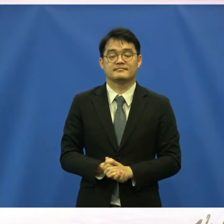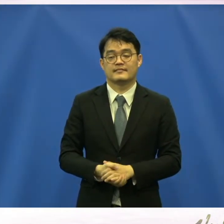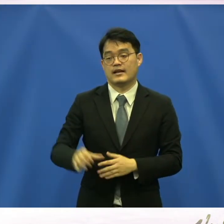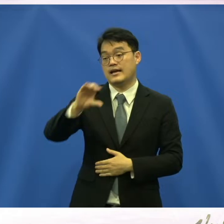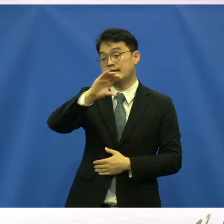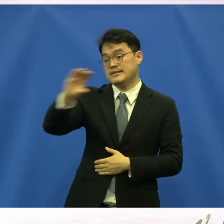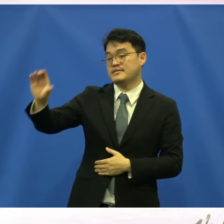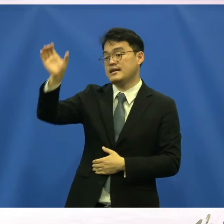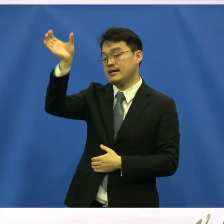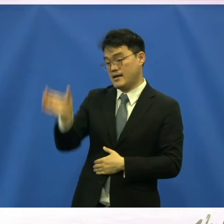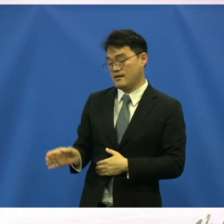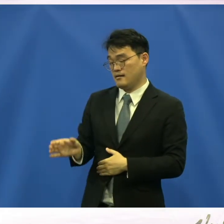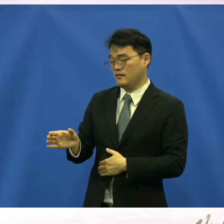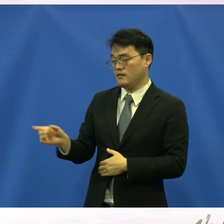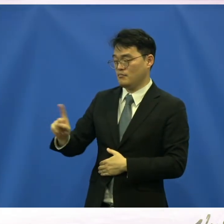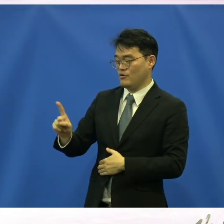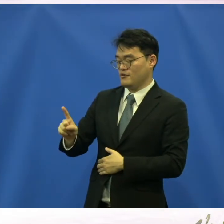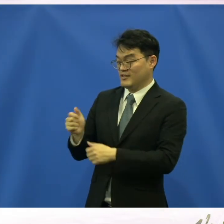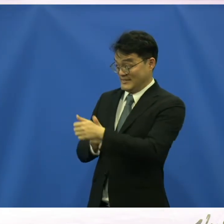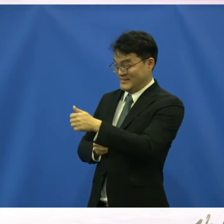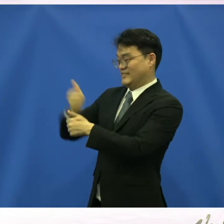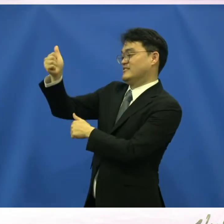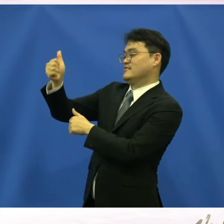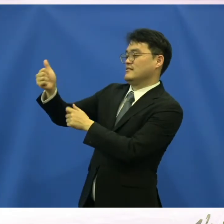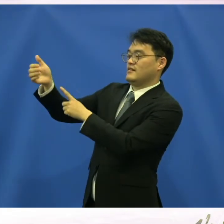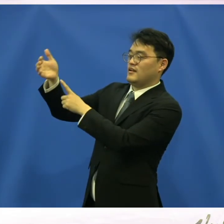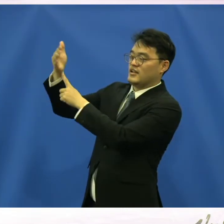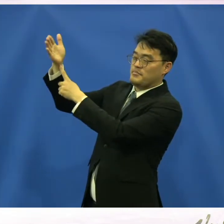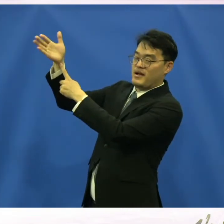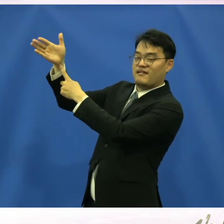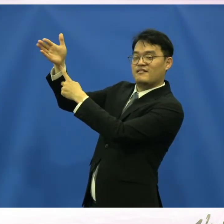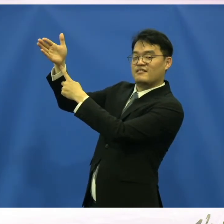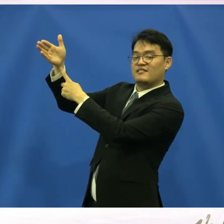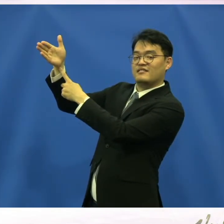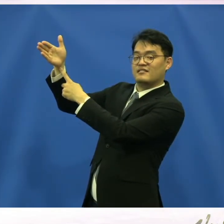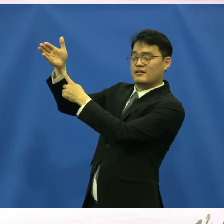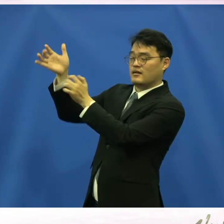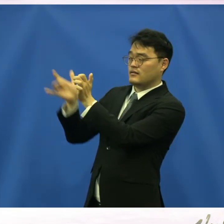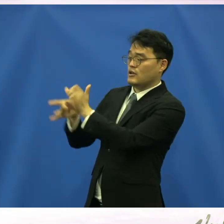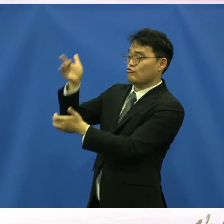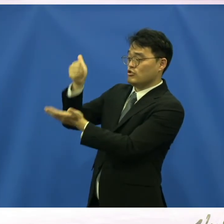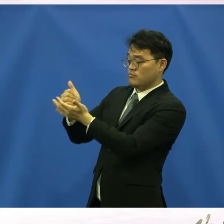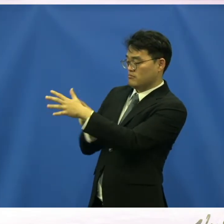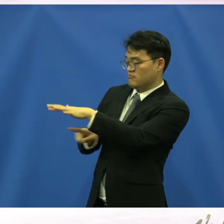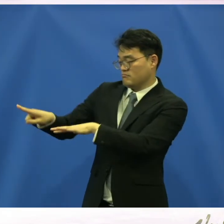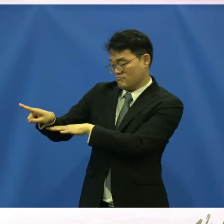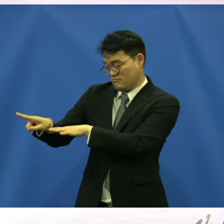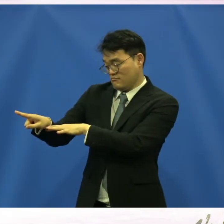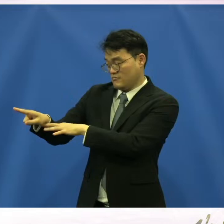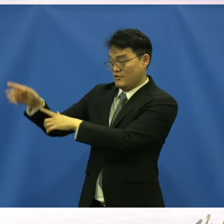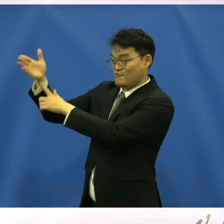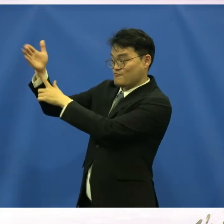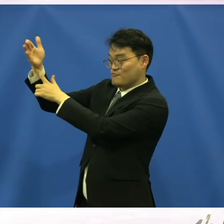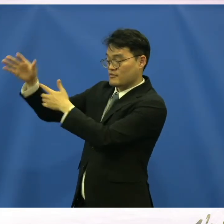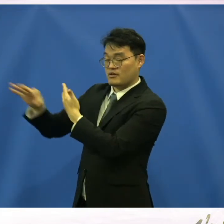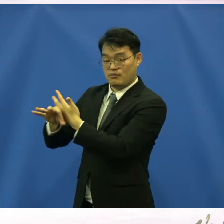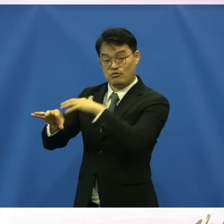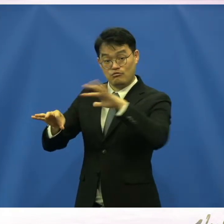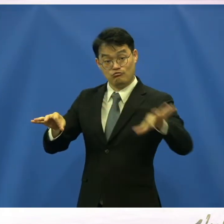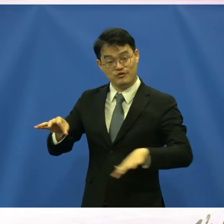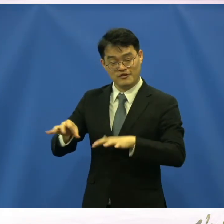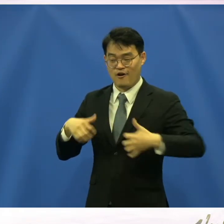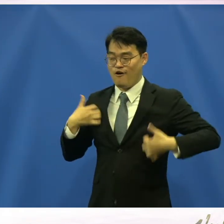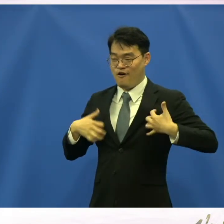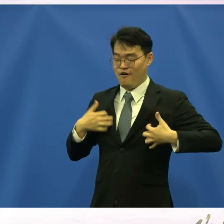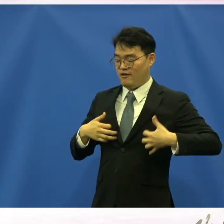십자가는 승리의 깃발이에요. 이 깃발은 예수께서 앞서 흔들고 계십니다. 우리는 그 길을 따라가는 거죠. 우리가 주님을 따라갈 때